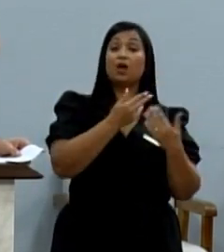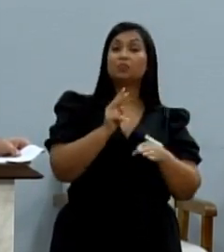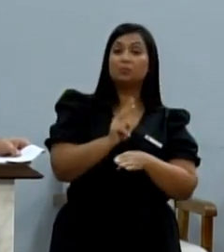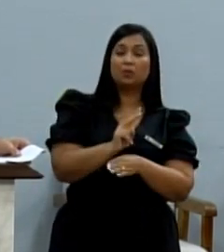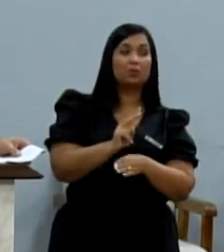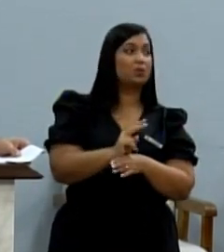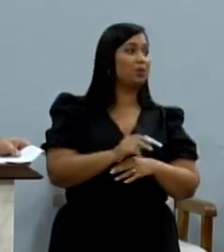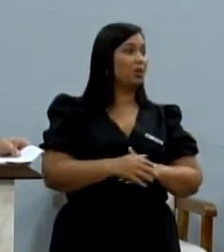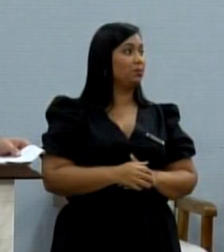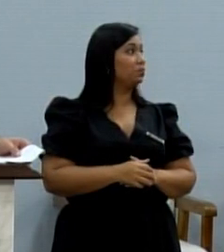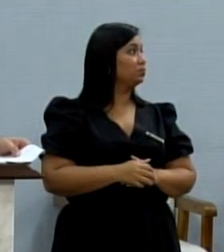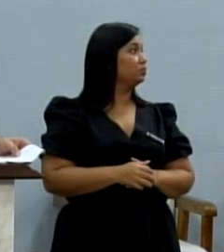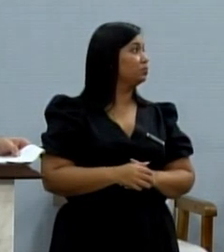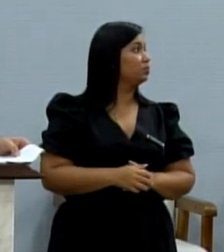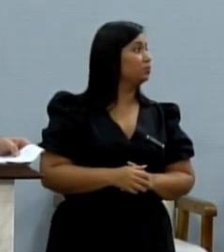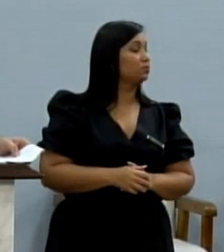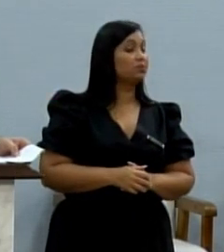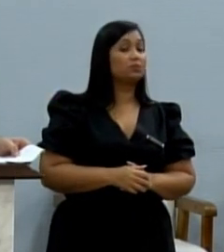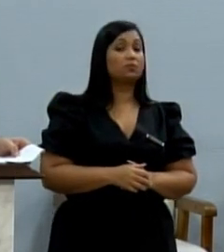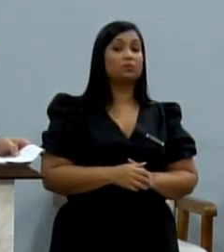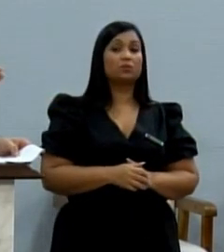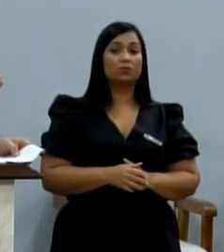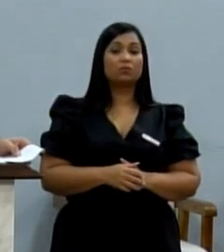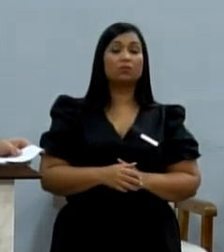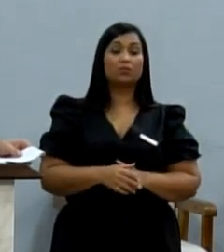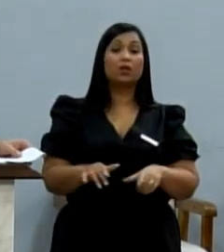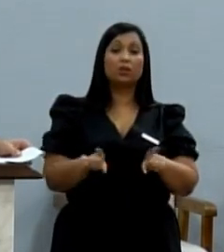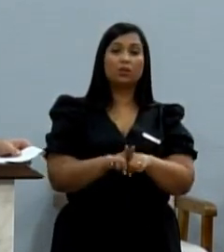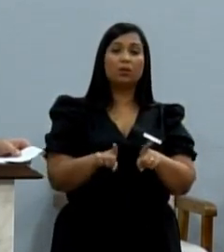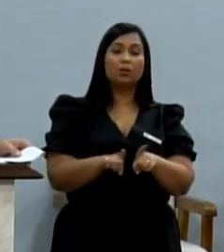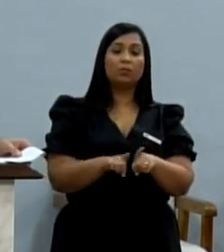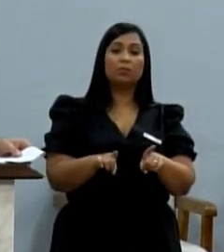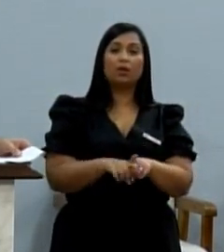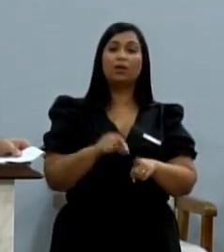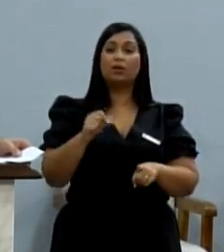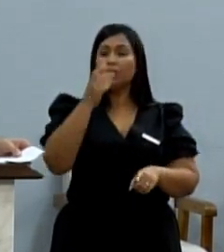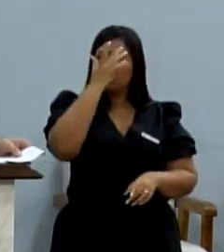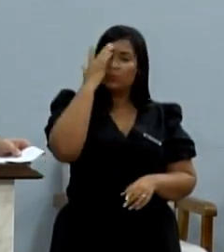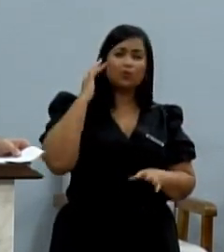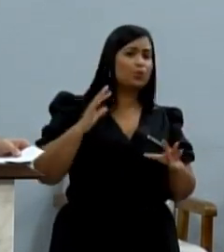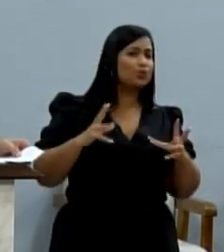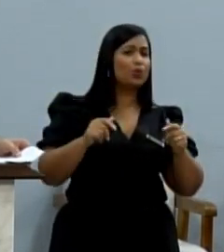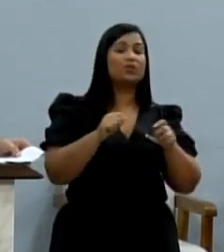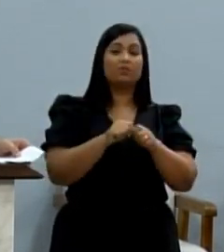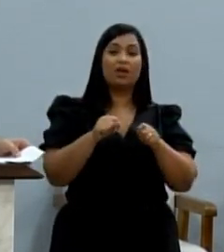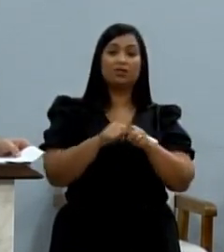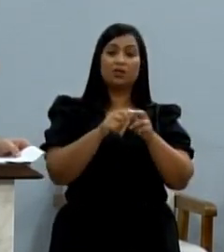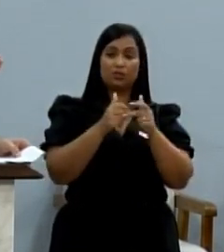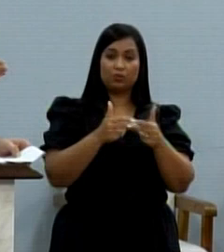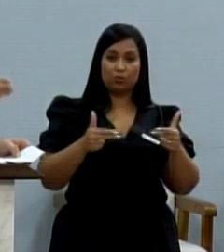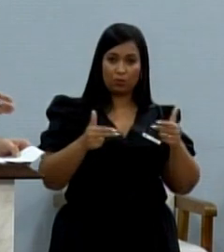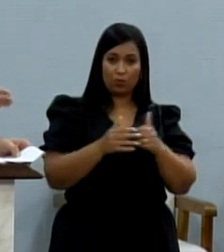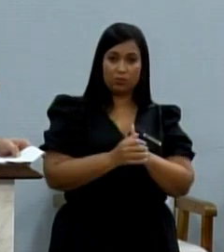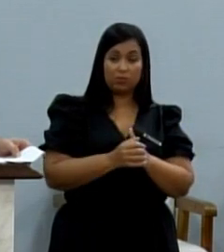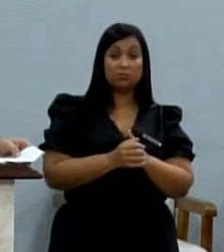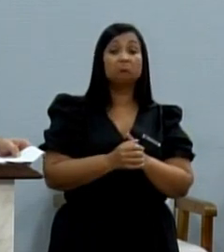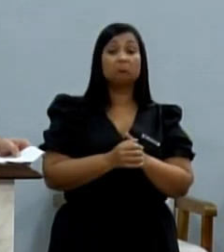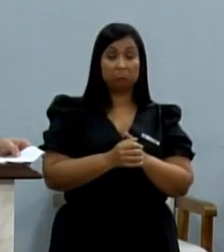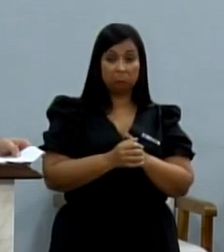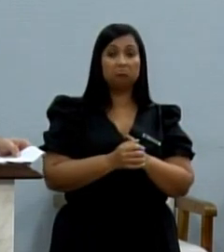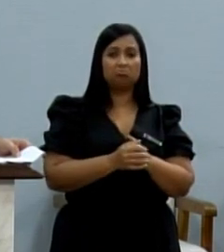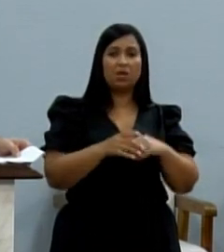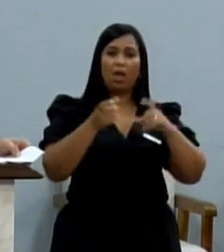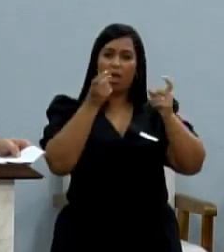até quem tá tomando a um pouco também da frente que a gente aqui acho que todo mundo tá fazendo a sua parte é durante